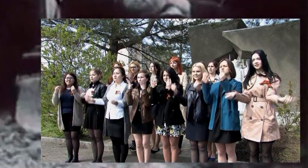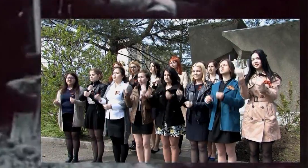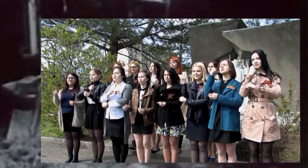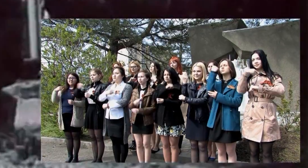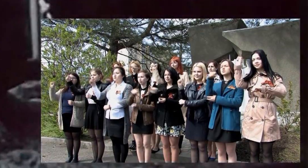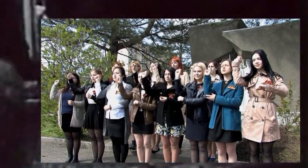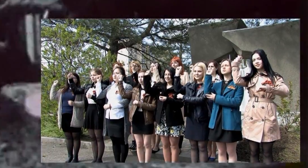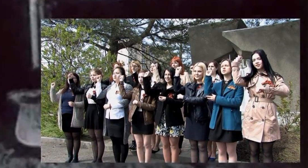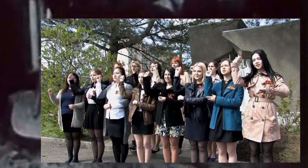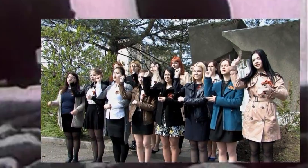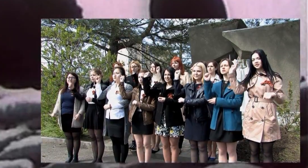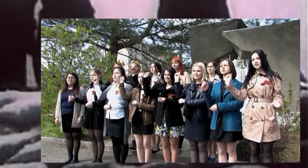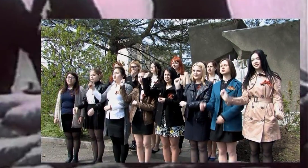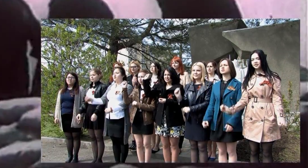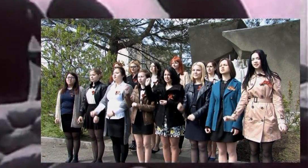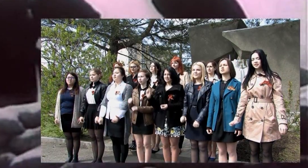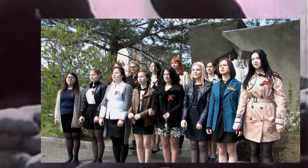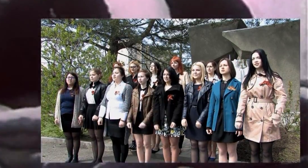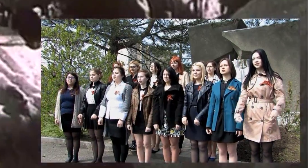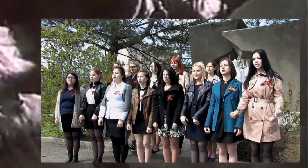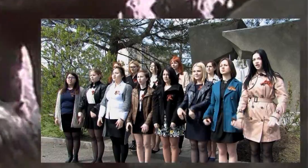Этот день победы